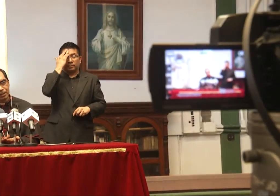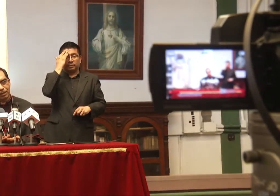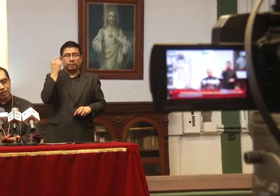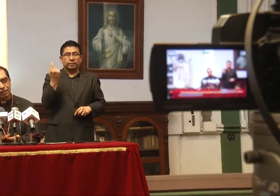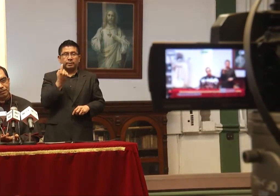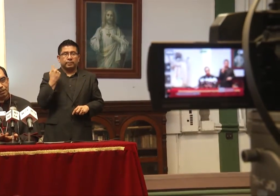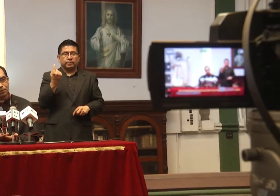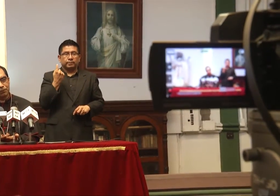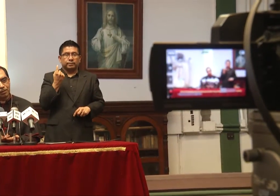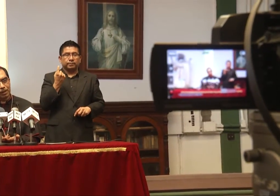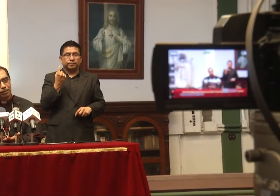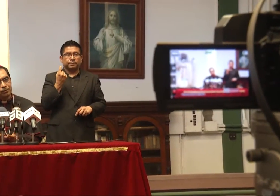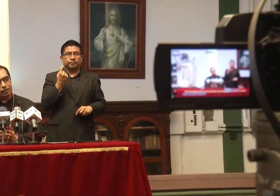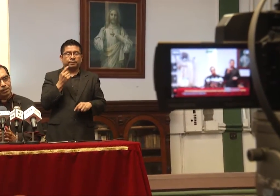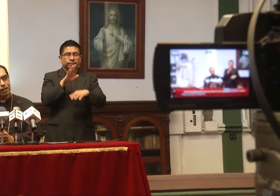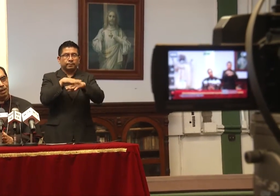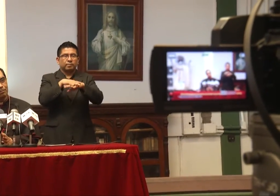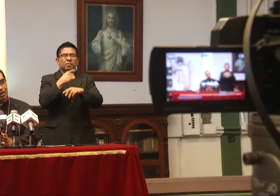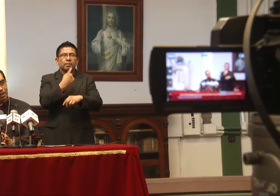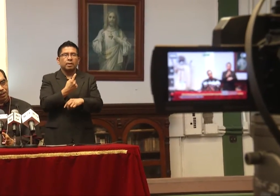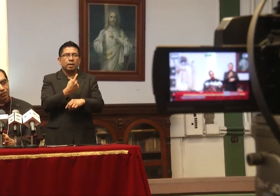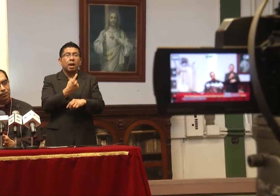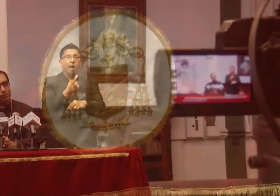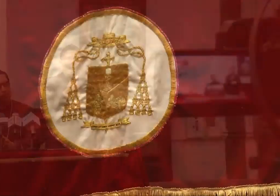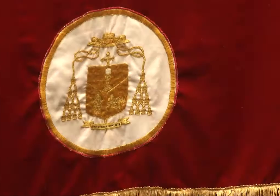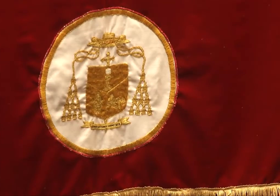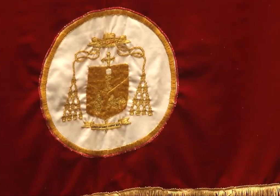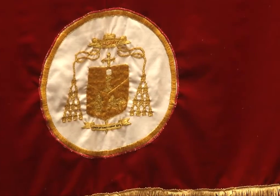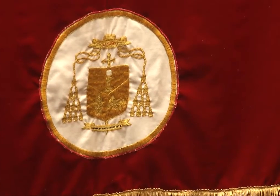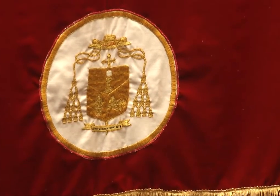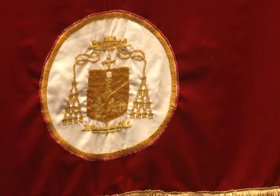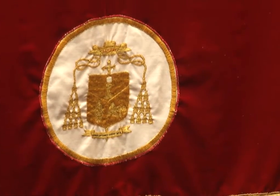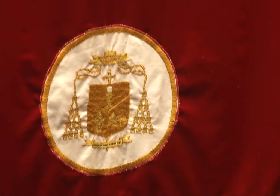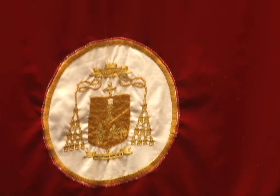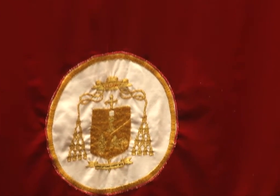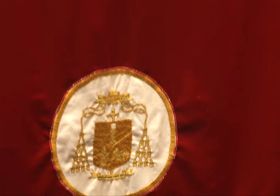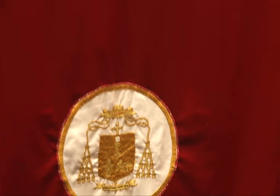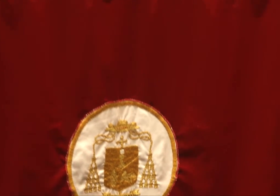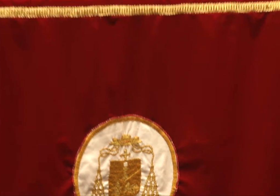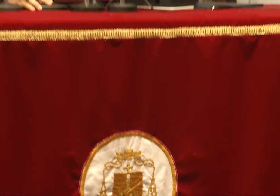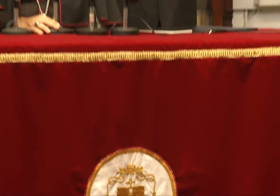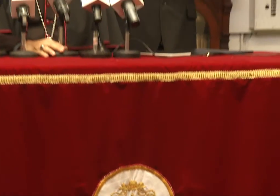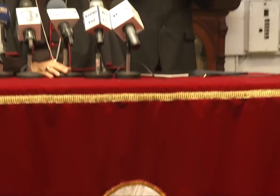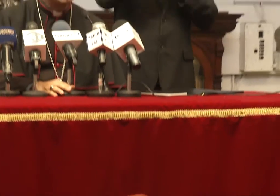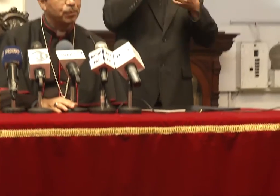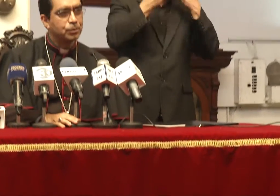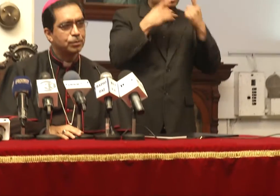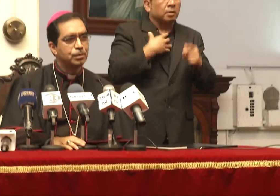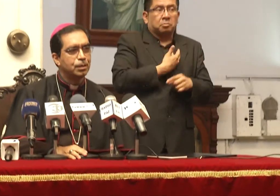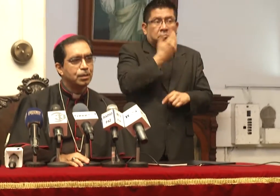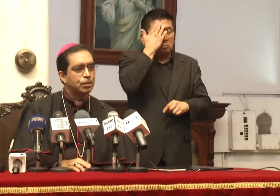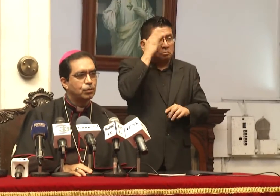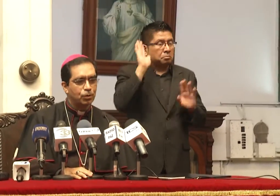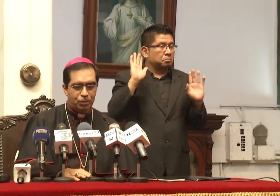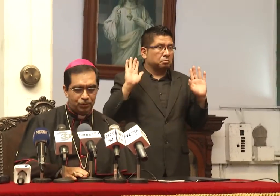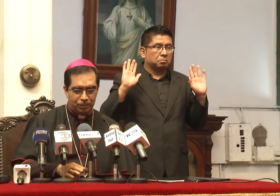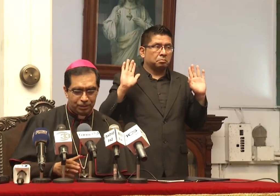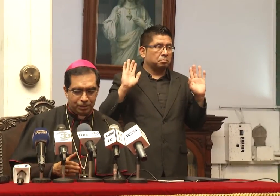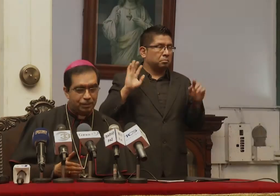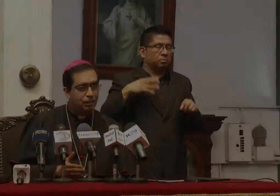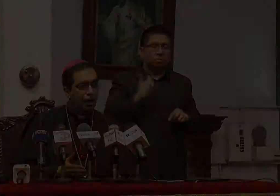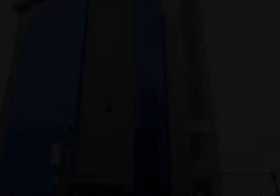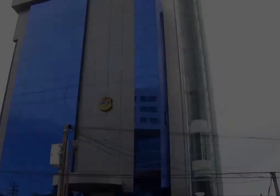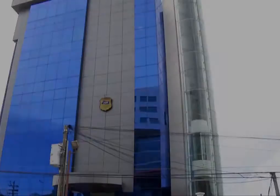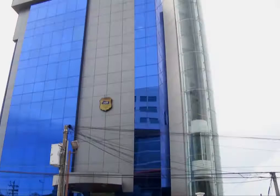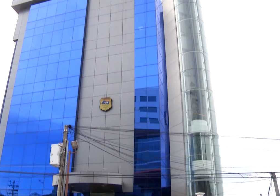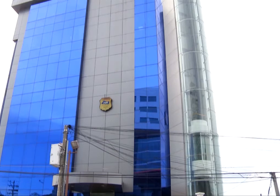y comisionado para la seguridad, Francisca Toasbun, y el canciller de la República, Hugo Martínez. En otro tema, dijo que la